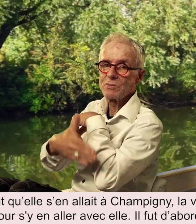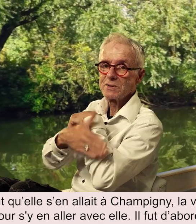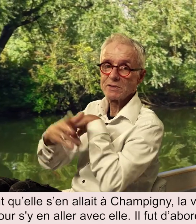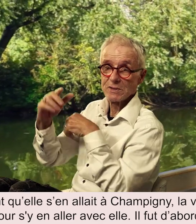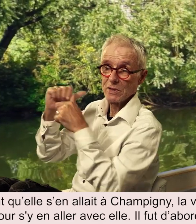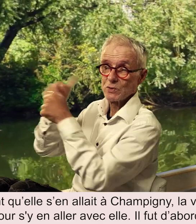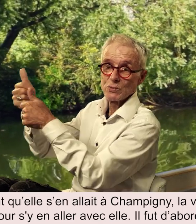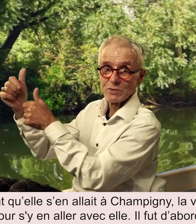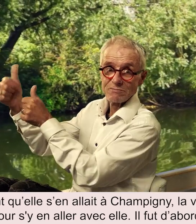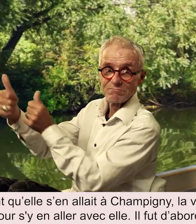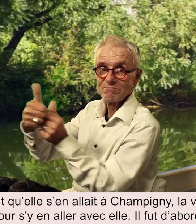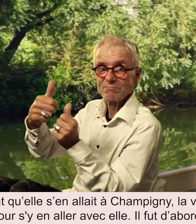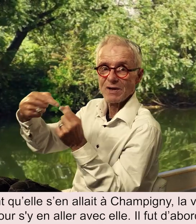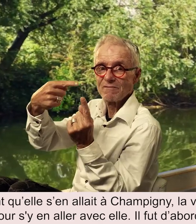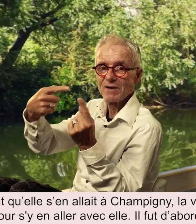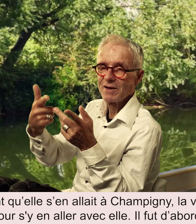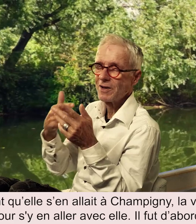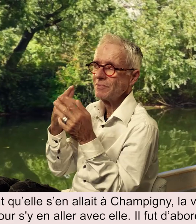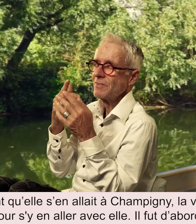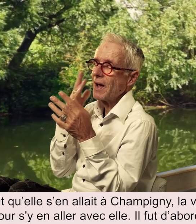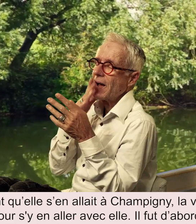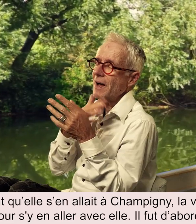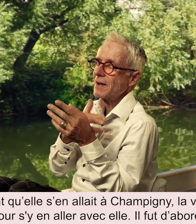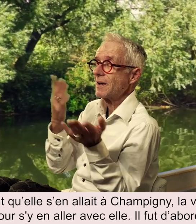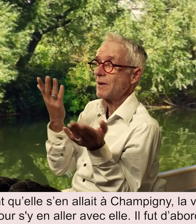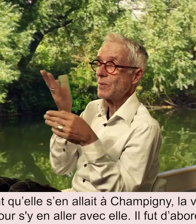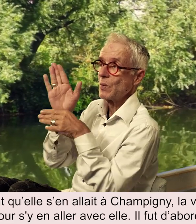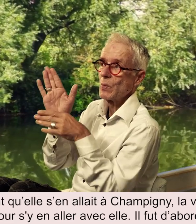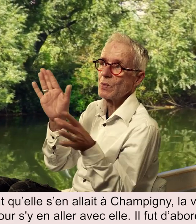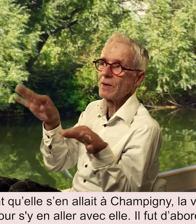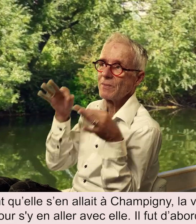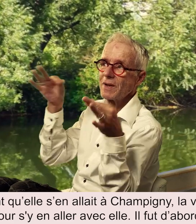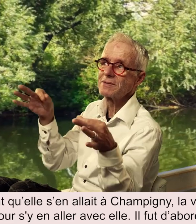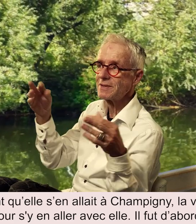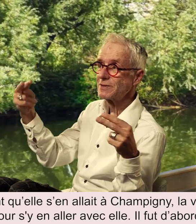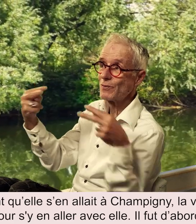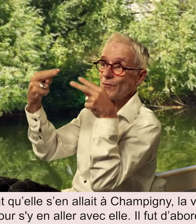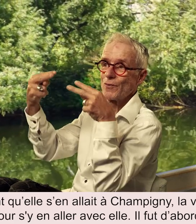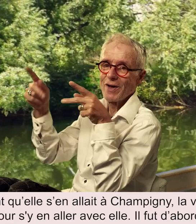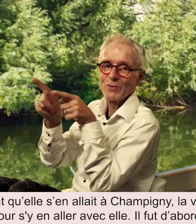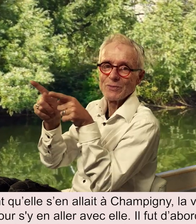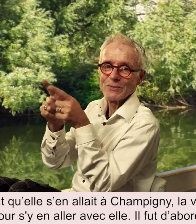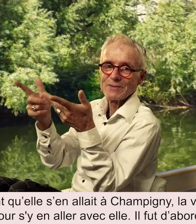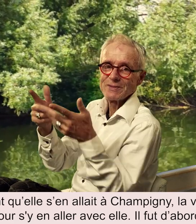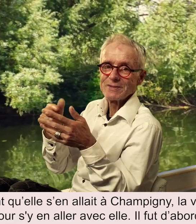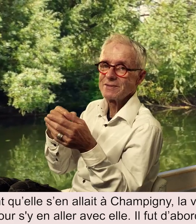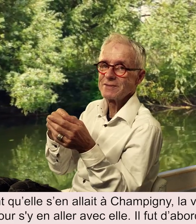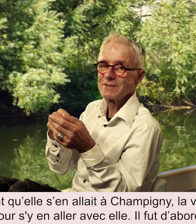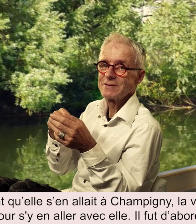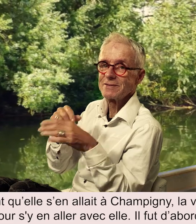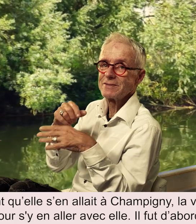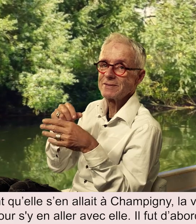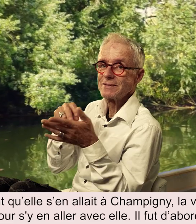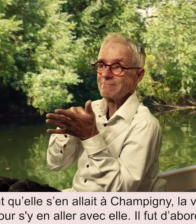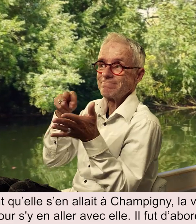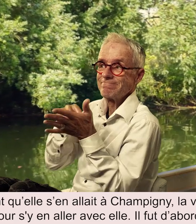elle. Il fut d'abord charmé de la joie que lui témoigna cette princesse de le voir et plus encore de l'impatience qu'elle avait de